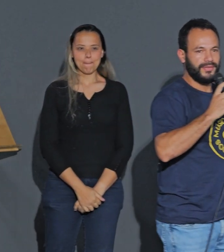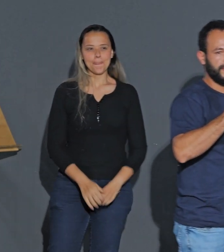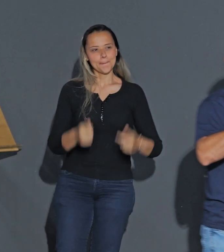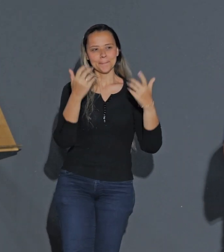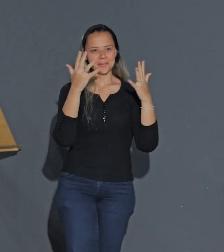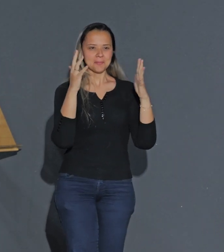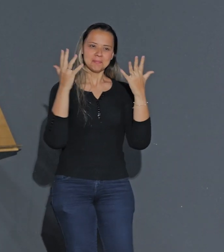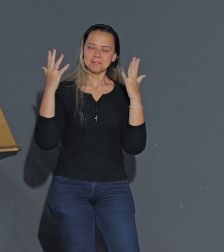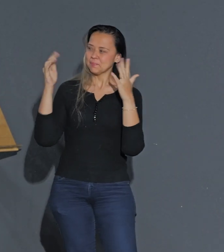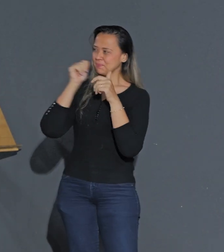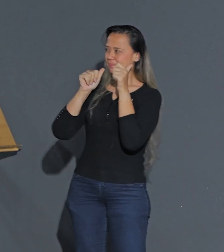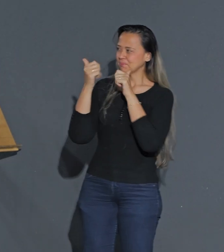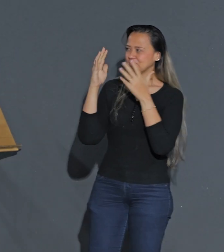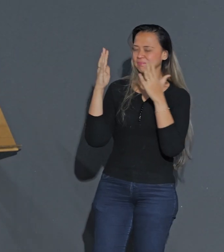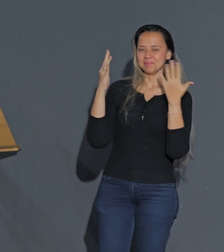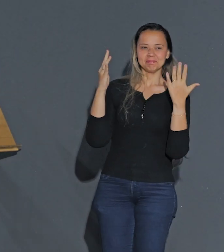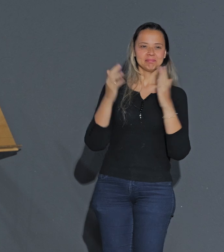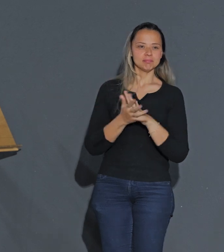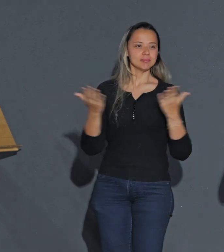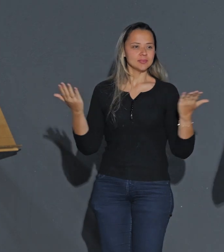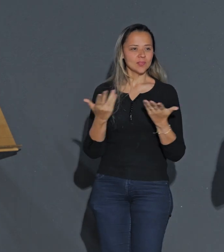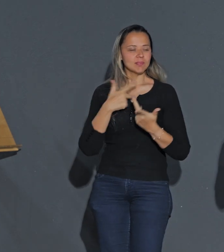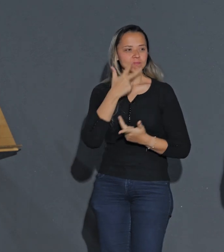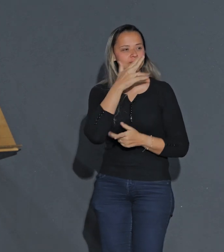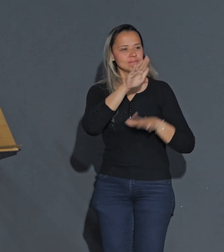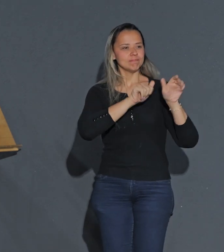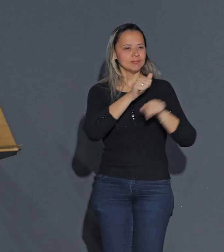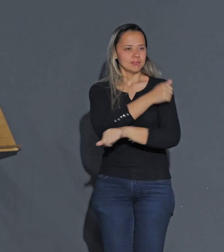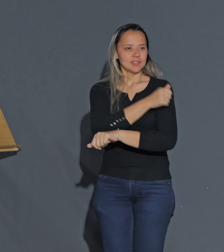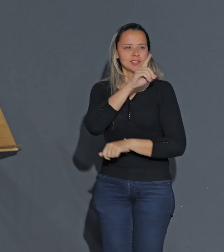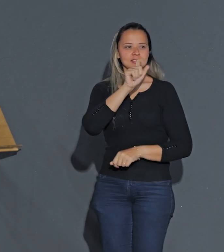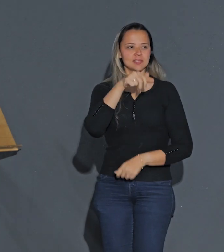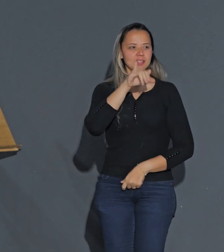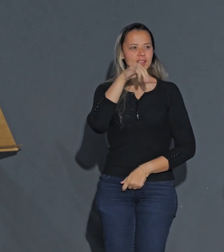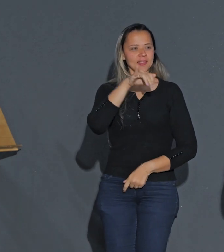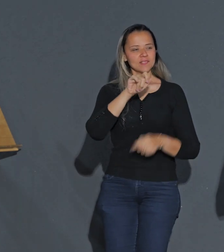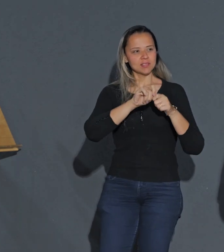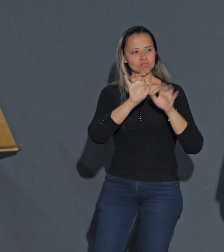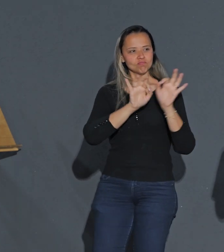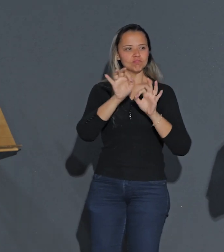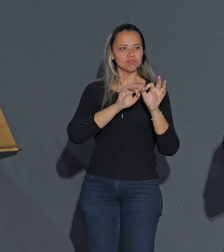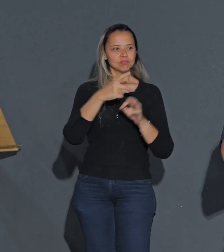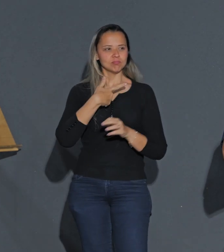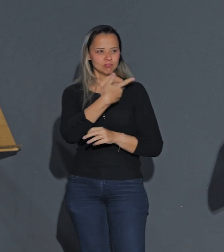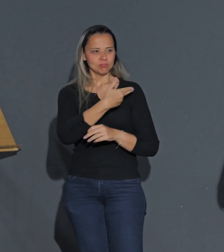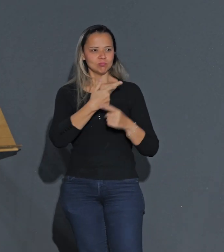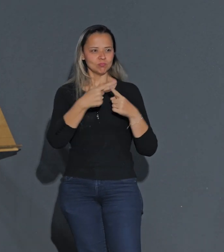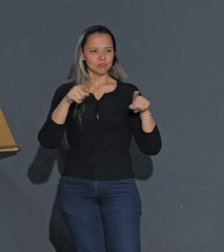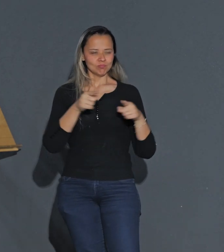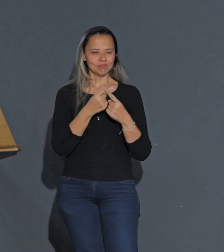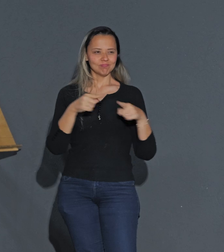Parabéns, Carlos, Betina. Agora vou convidar a aluna Daiane para a gente fazer um dueto do Bernard